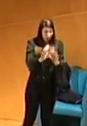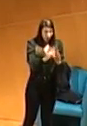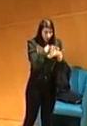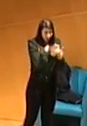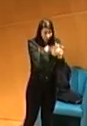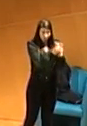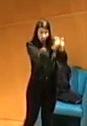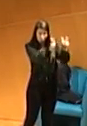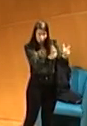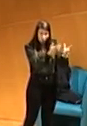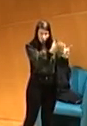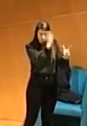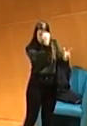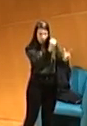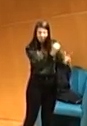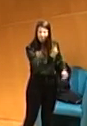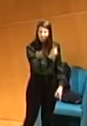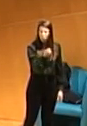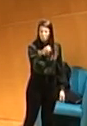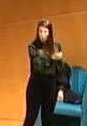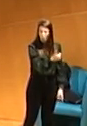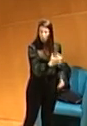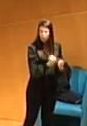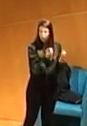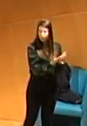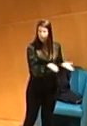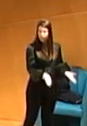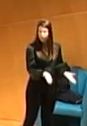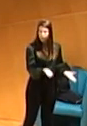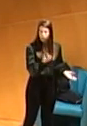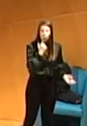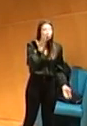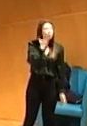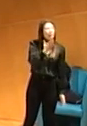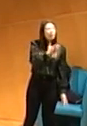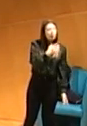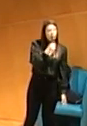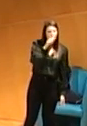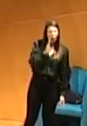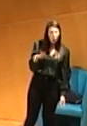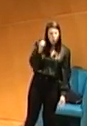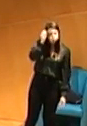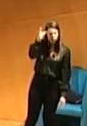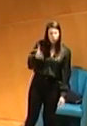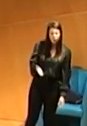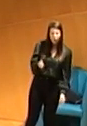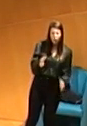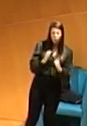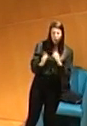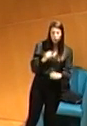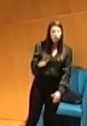trop. Et du coup, c'est très pénible, je pense, pour eux d'avoir une mère qui en sait plus qu'eux sur des outils de communication.